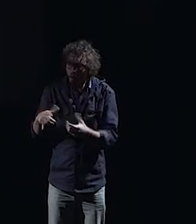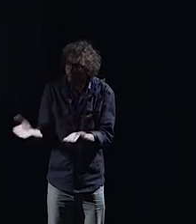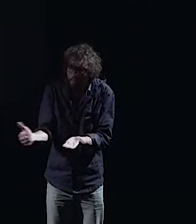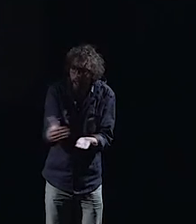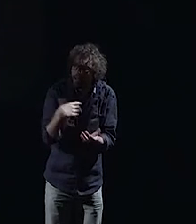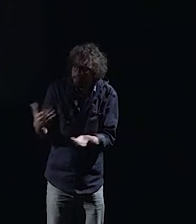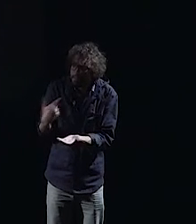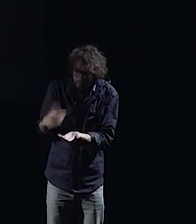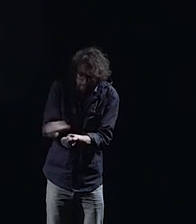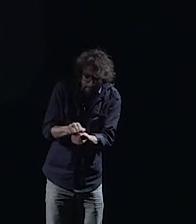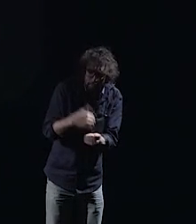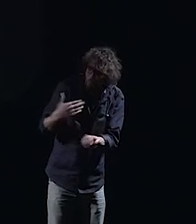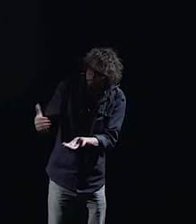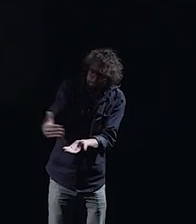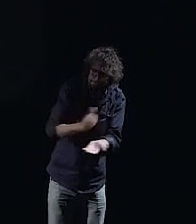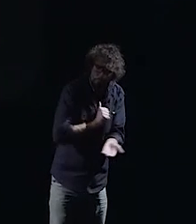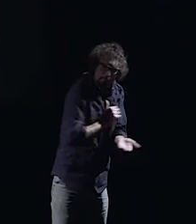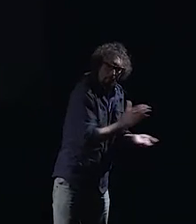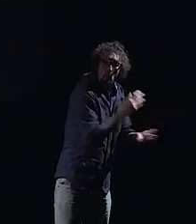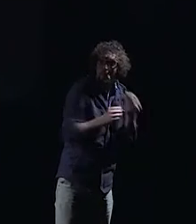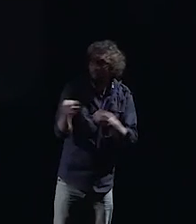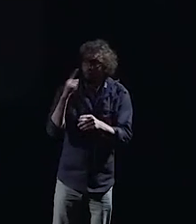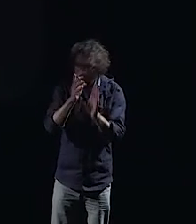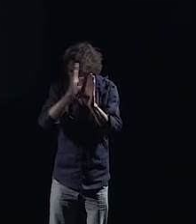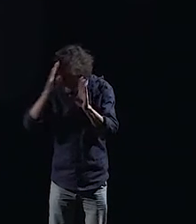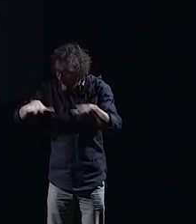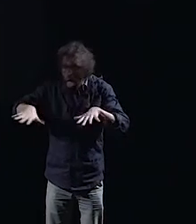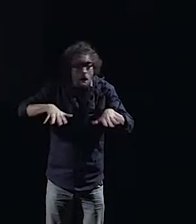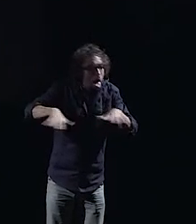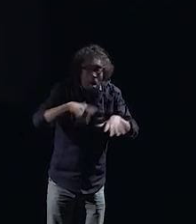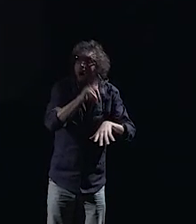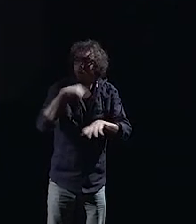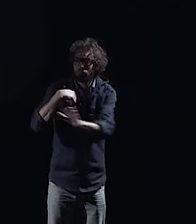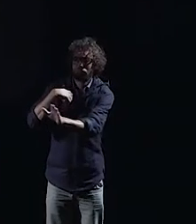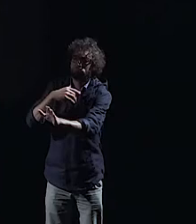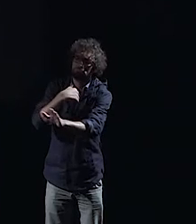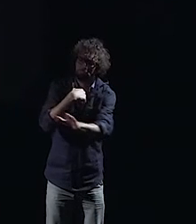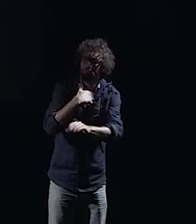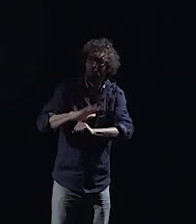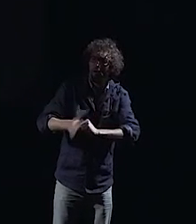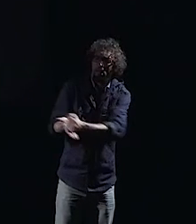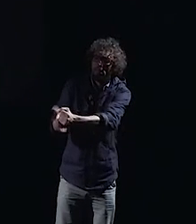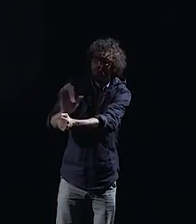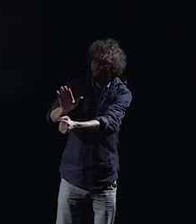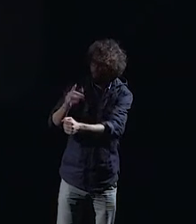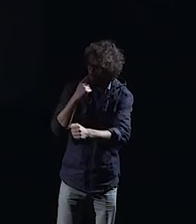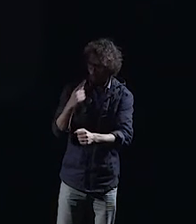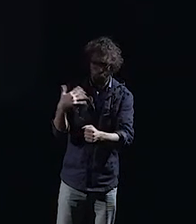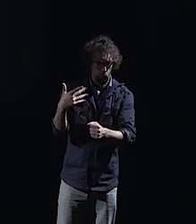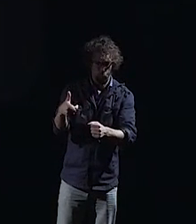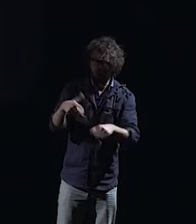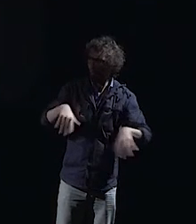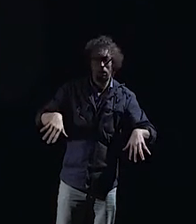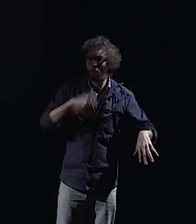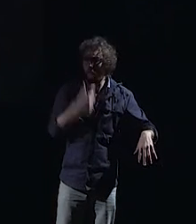vois qu'il n'a pas le temps. Tiens. Ça, c'est de la. On va forcément avoir besoin d'un moment donné se poser des